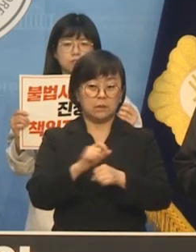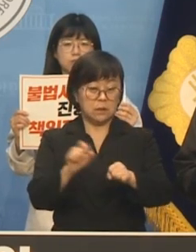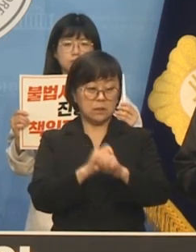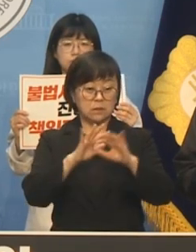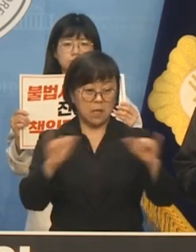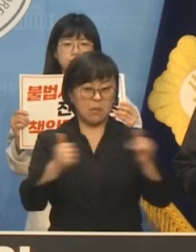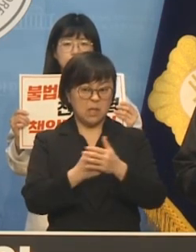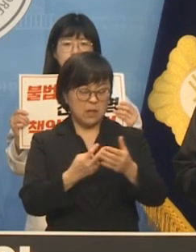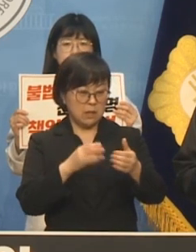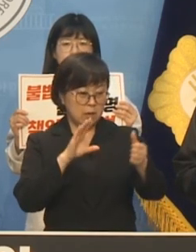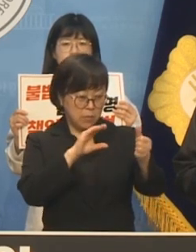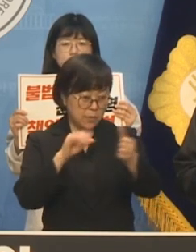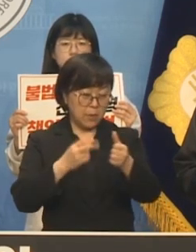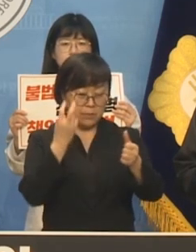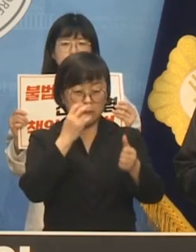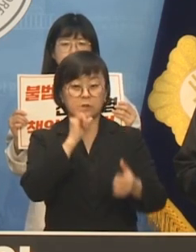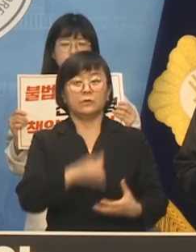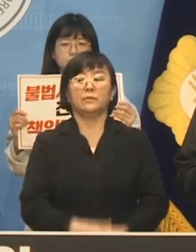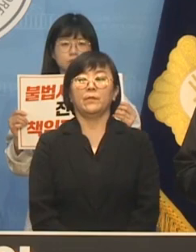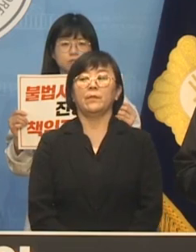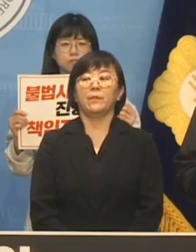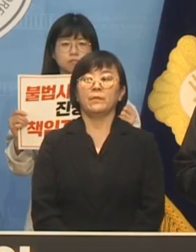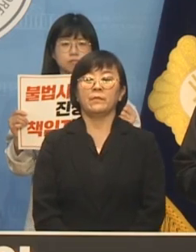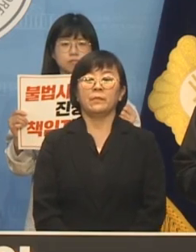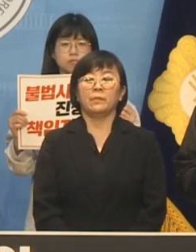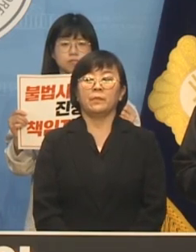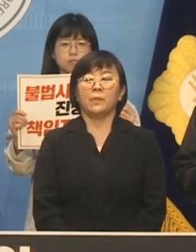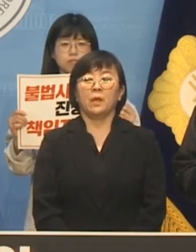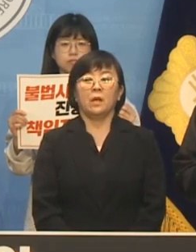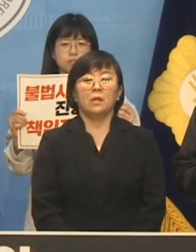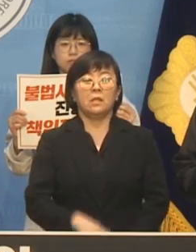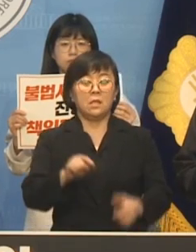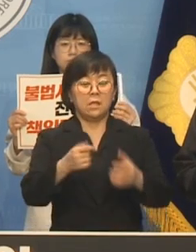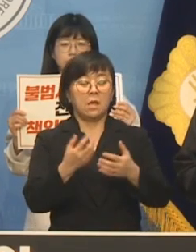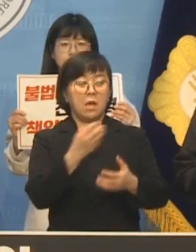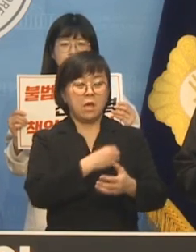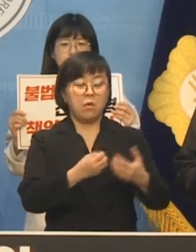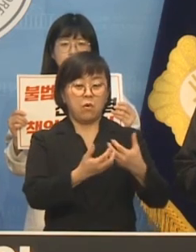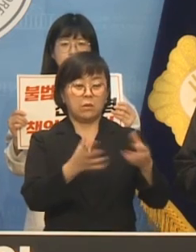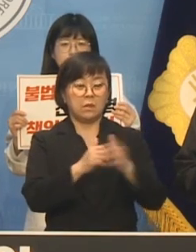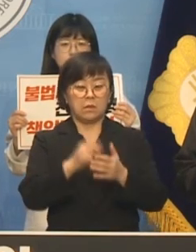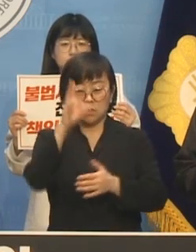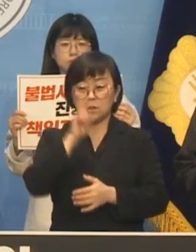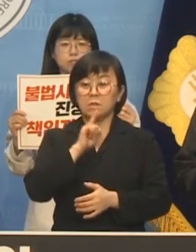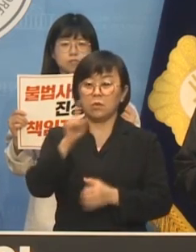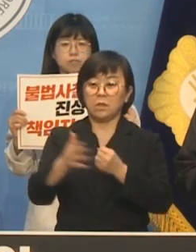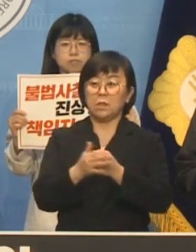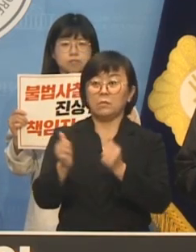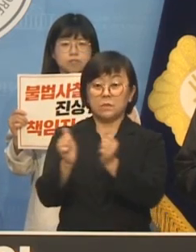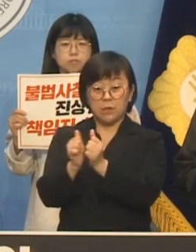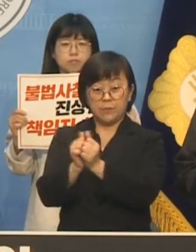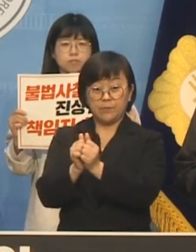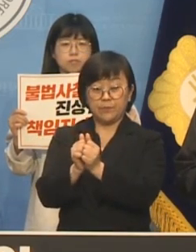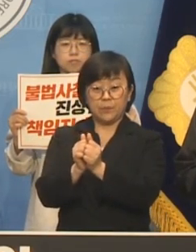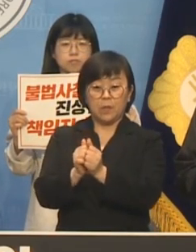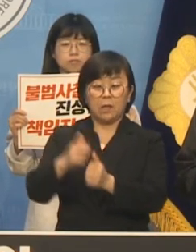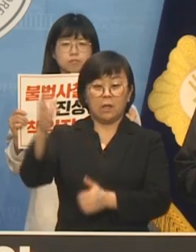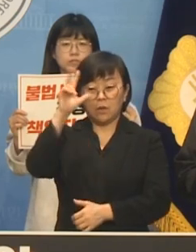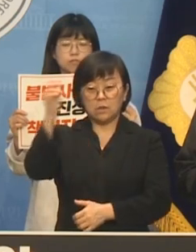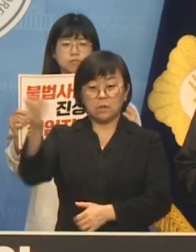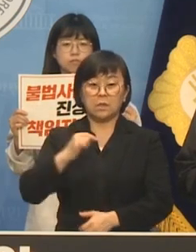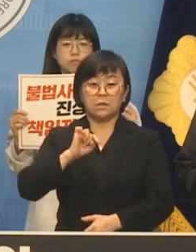인물을 사찰하고 미행한 것으로 드러났다. 대진년 회원들이 경찰에 신고하자 이 남성은 출동한